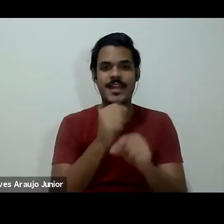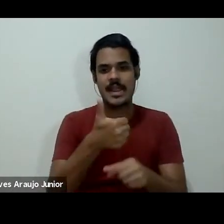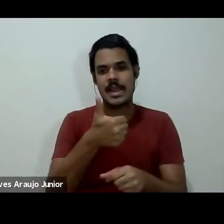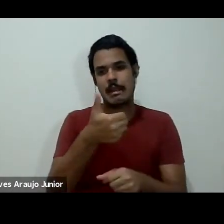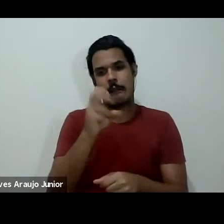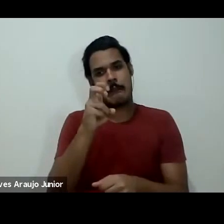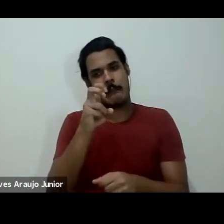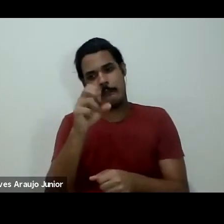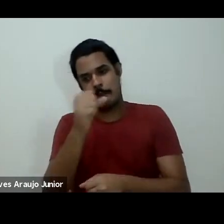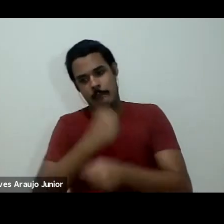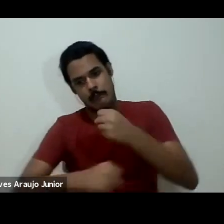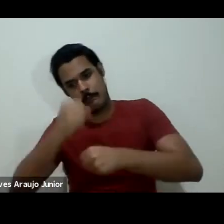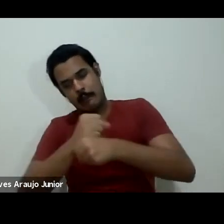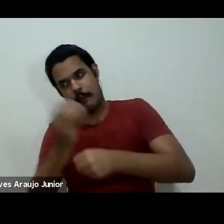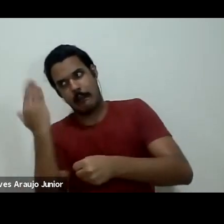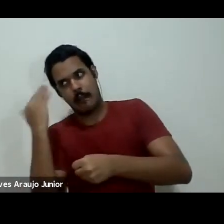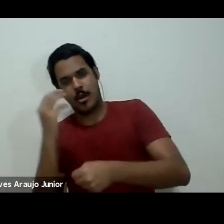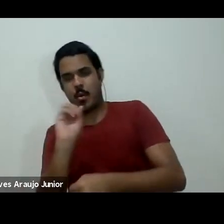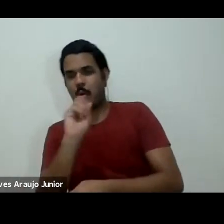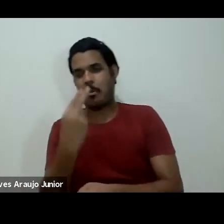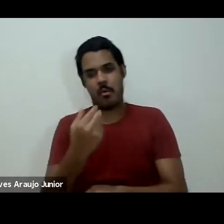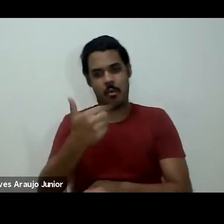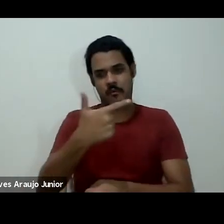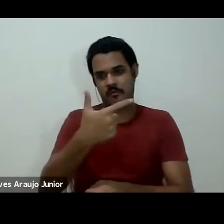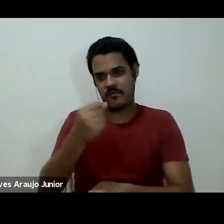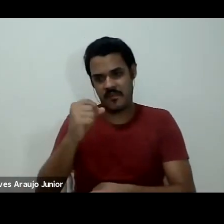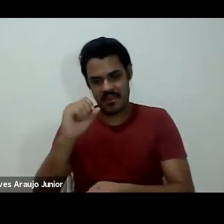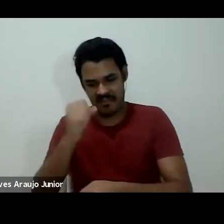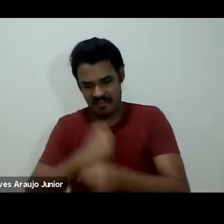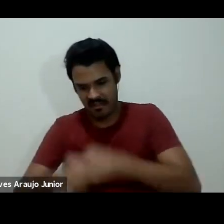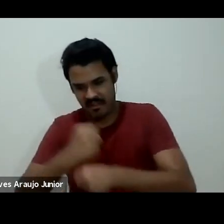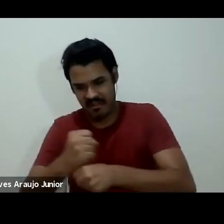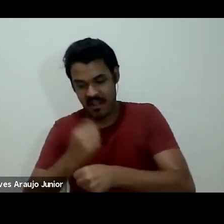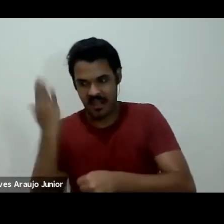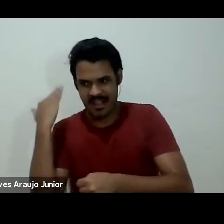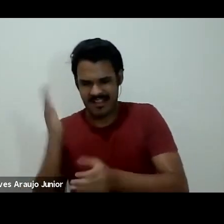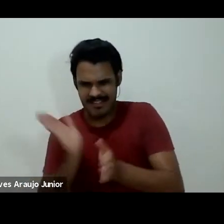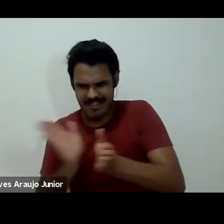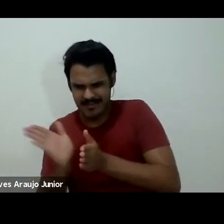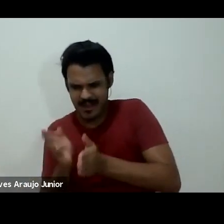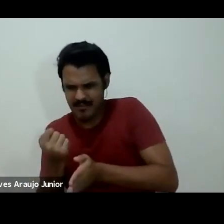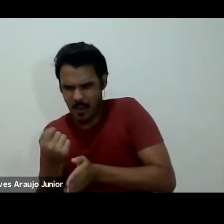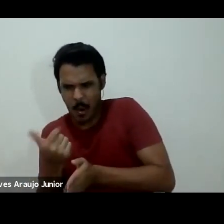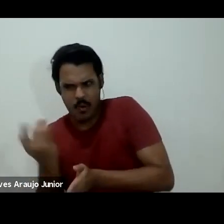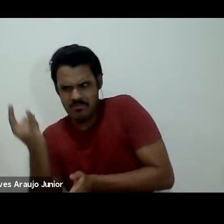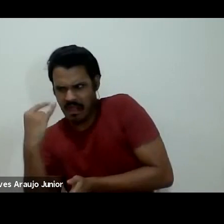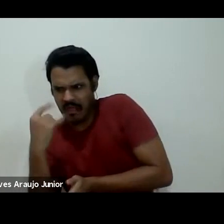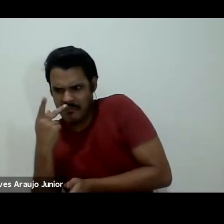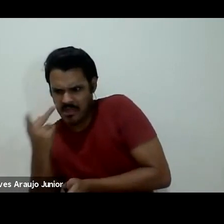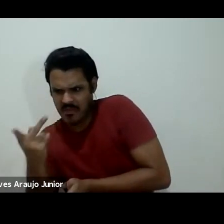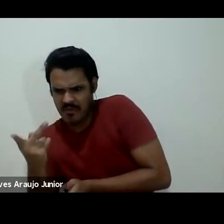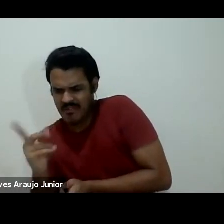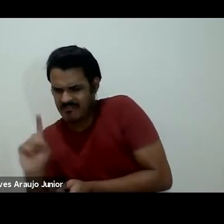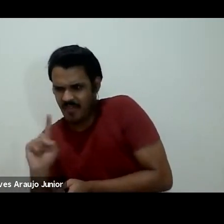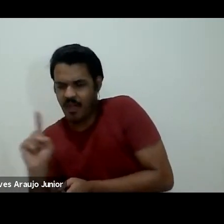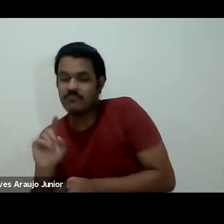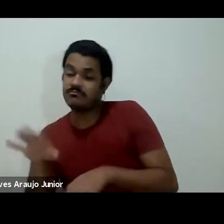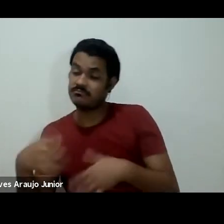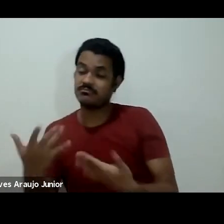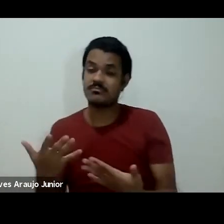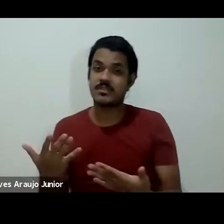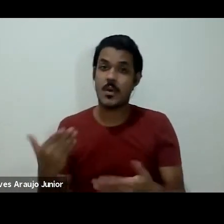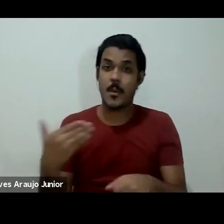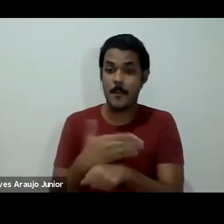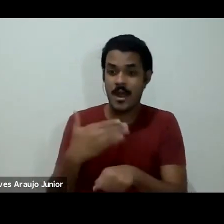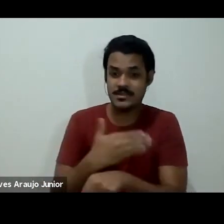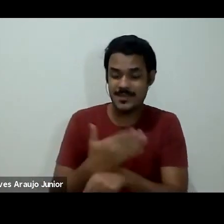atrás. Pouco se falaria da pessoa cega, pouco se falaria de acessibilidade, e acho que pouco se falou da participação